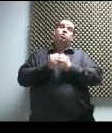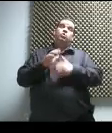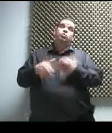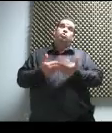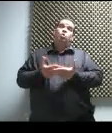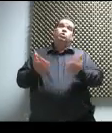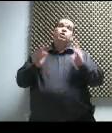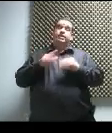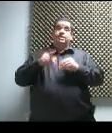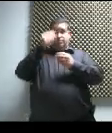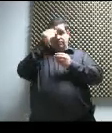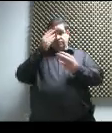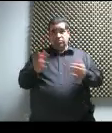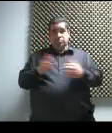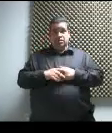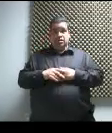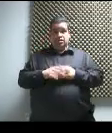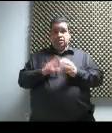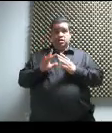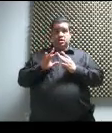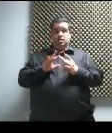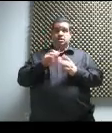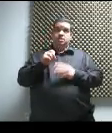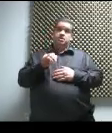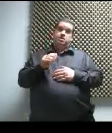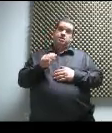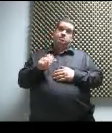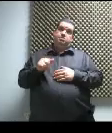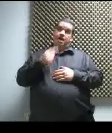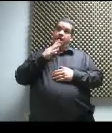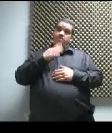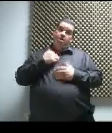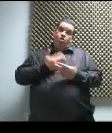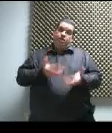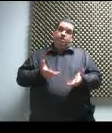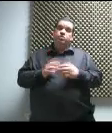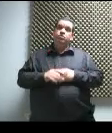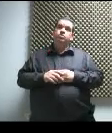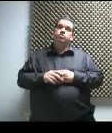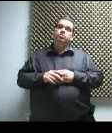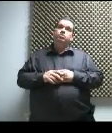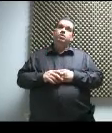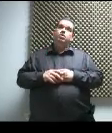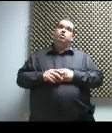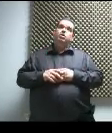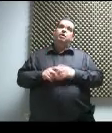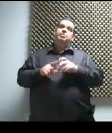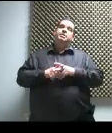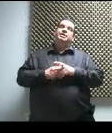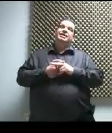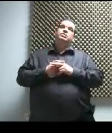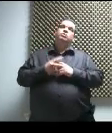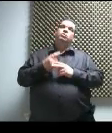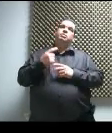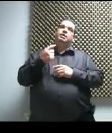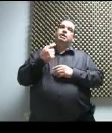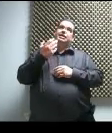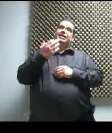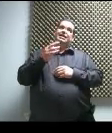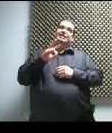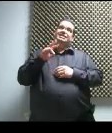poquito sobre esta información. Red sísmica. ¿Qué hacemos ahí? Vamos. Bueno, la red sísmica empezó para finales de la década de los